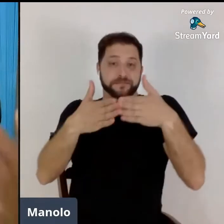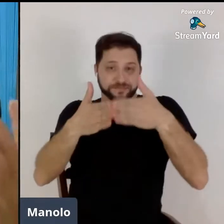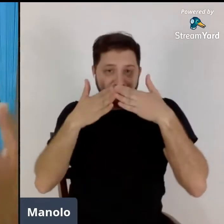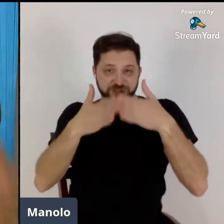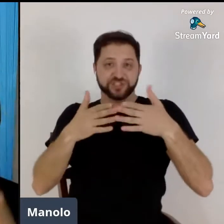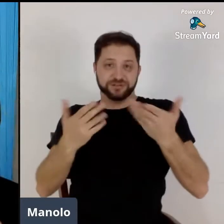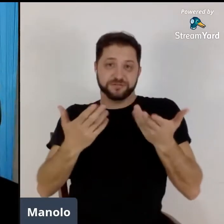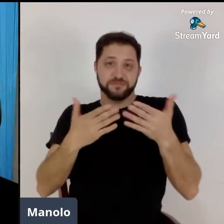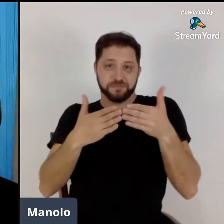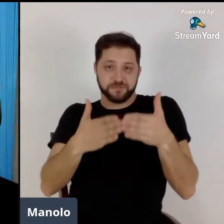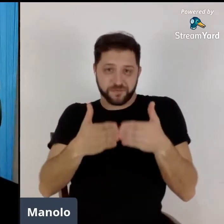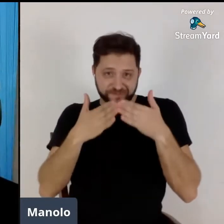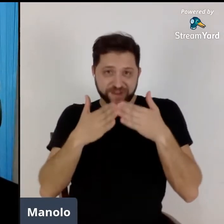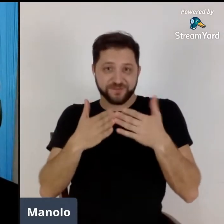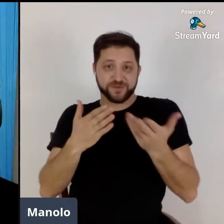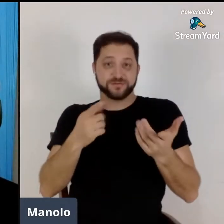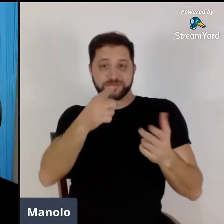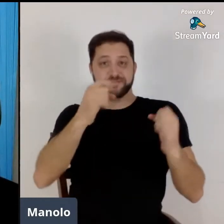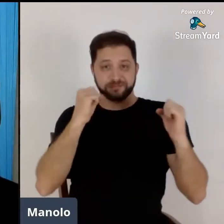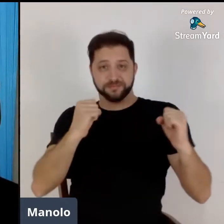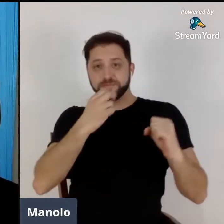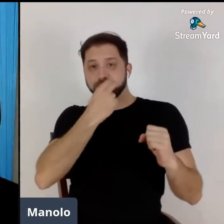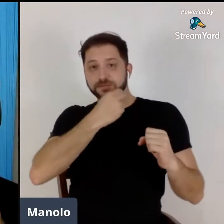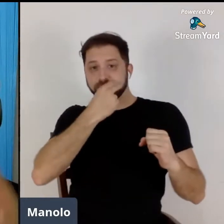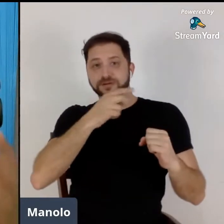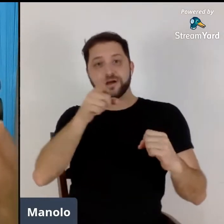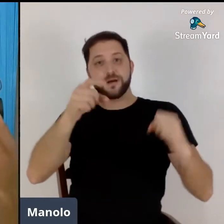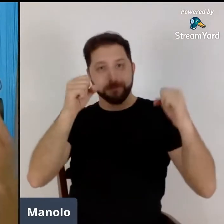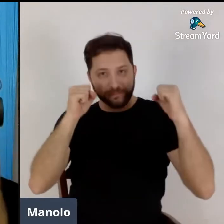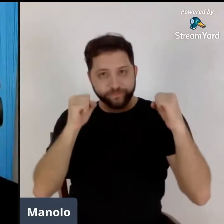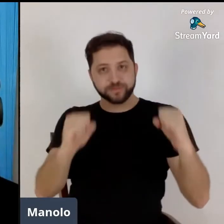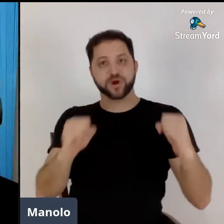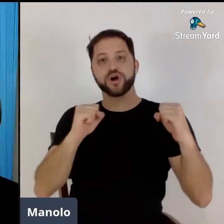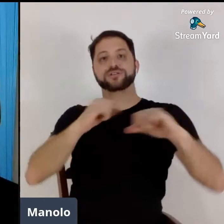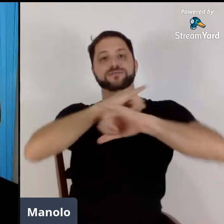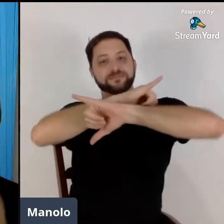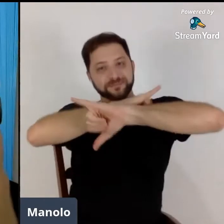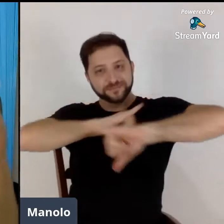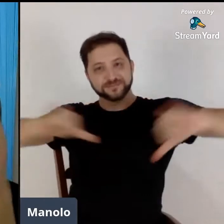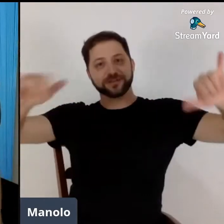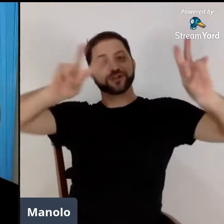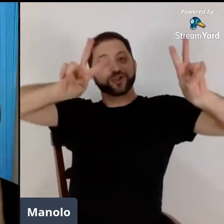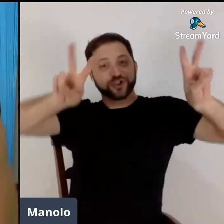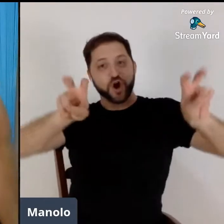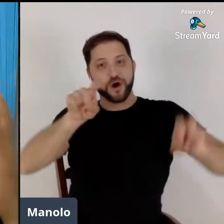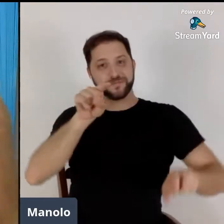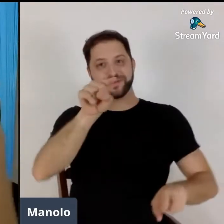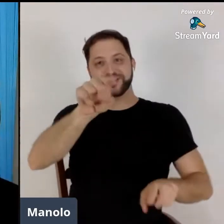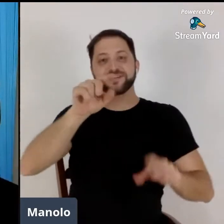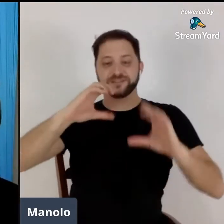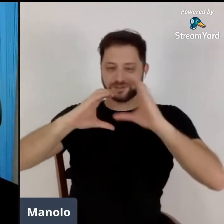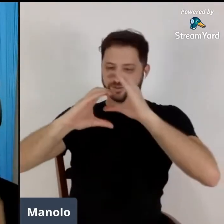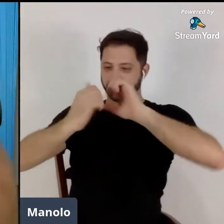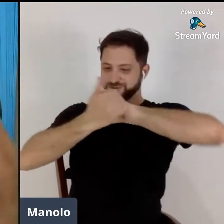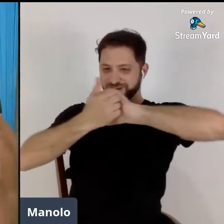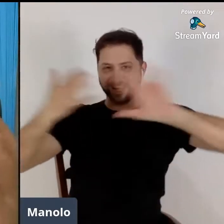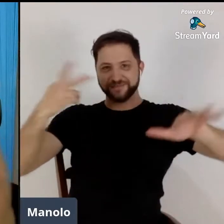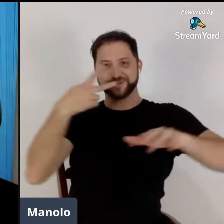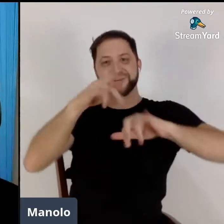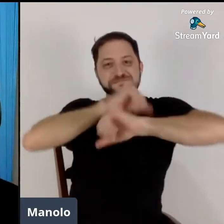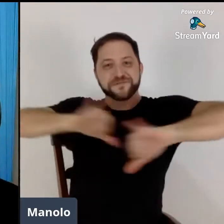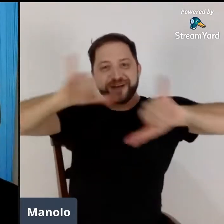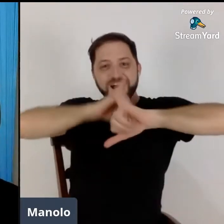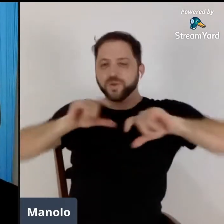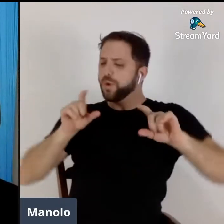eu abro o espaço para você fazer o seu comercial. Faz aí o seu jabá.